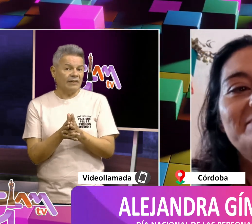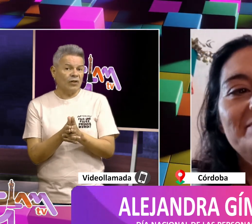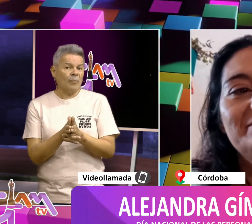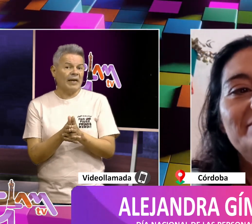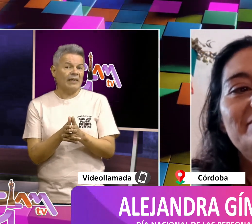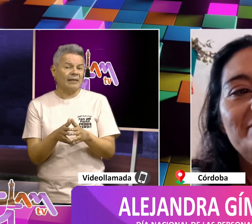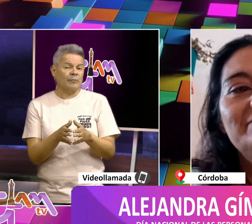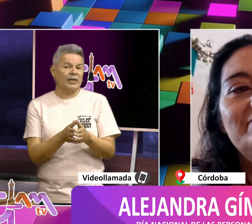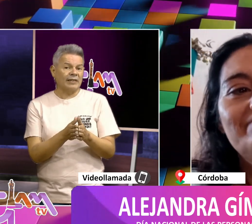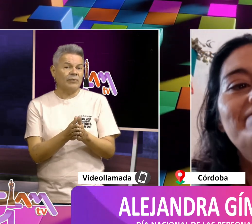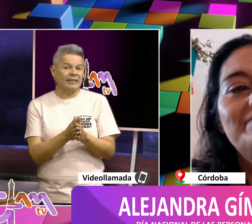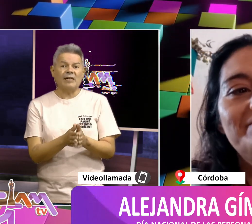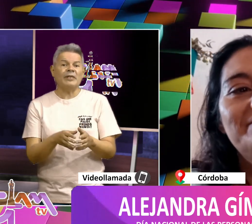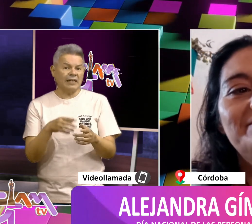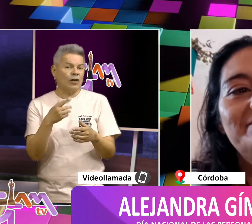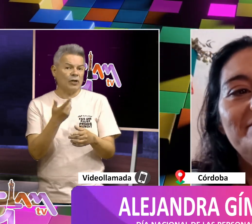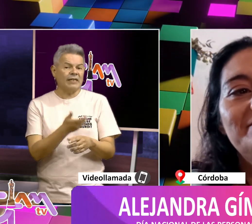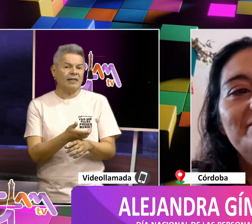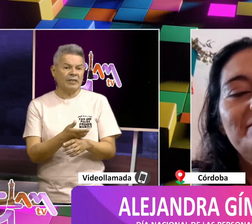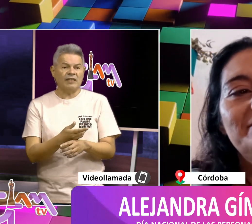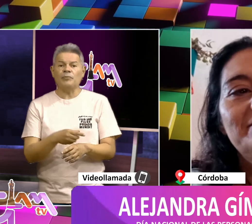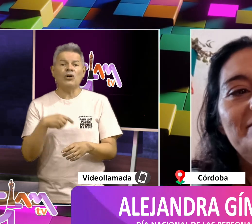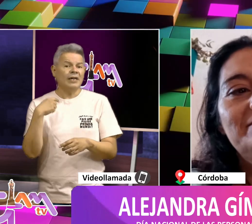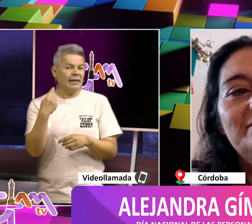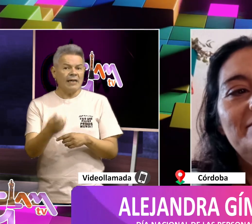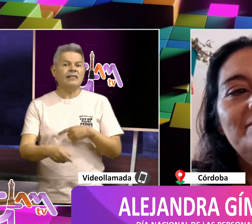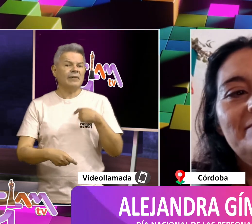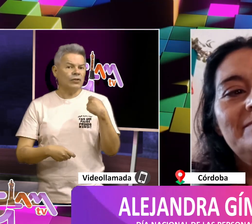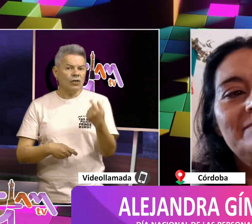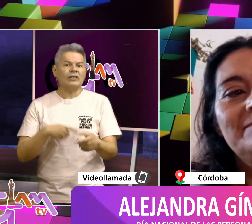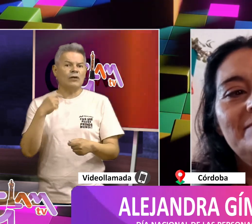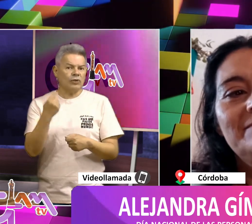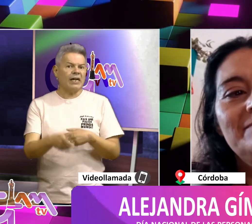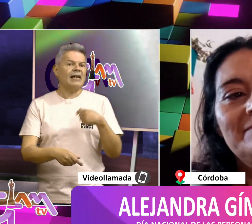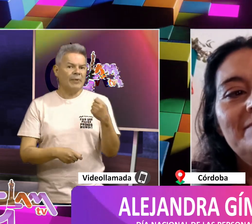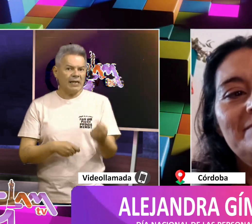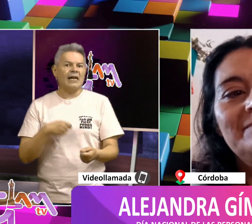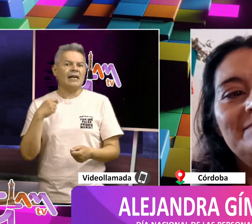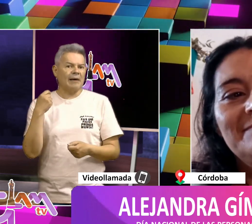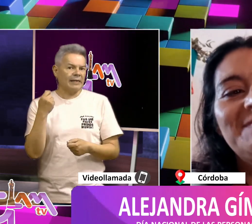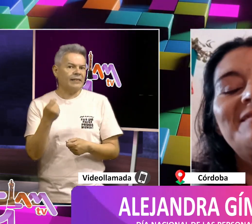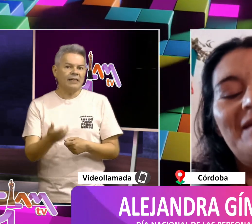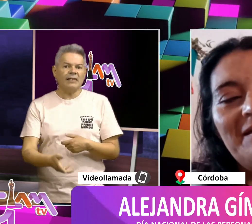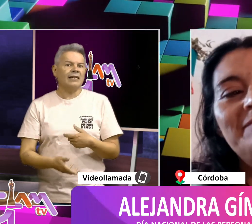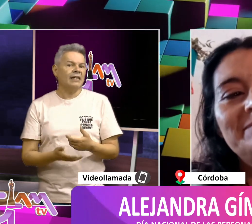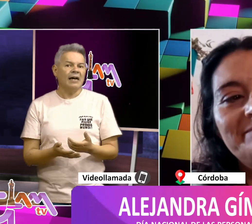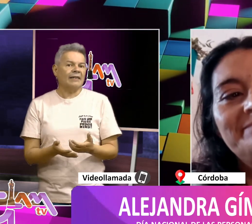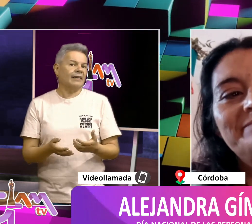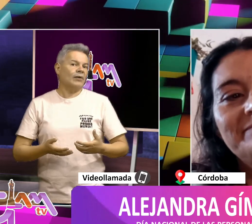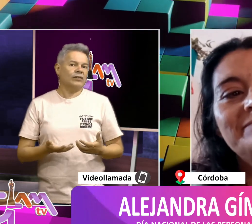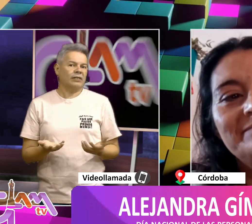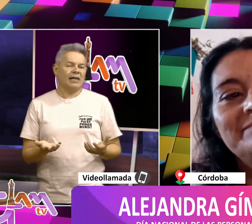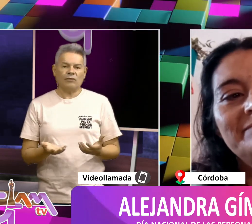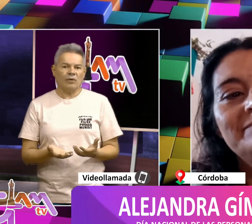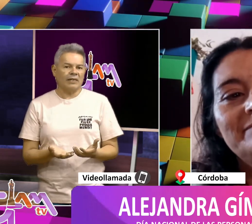y de todos para que pueda tener un intérprete y como lo dijiste al principio, era ir llevando nota, lucharla, pelearla, exigirle, hasta